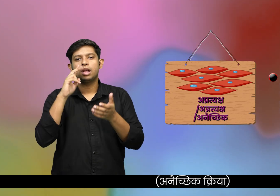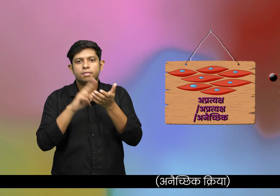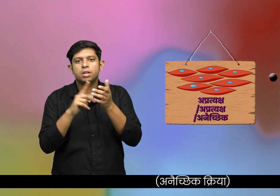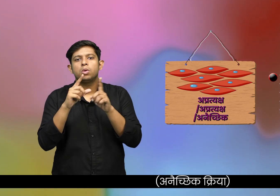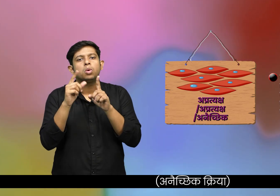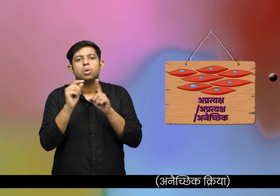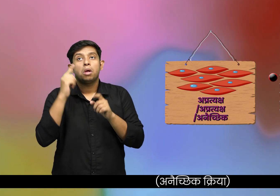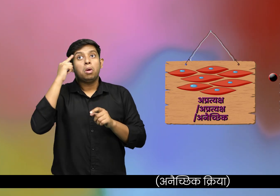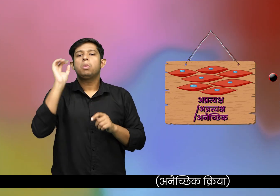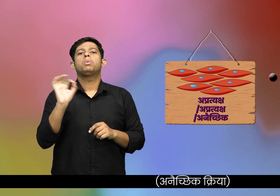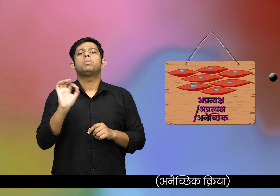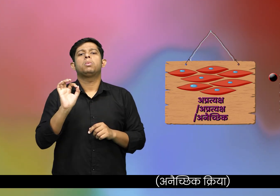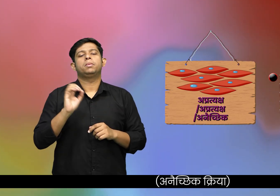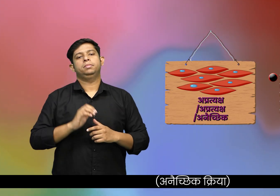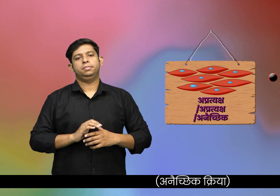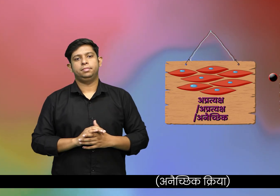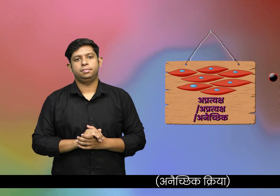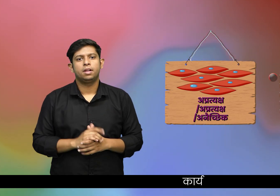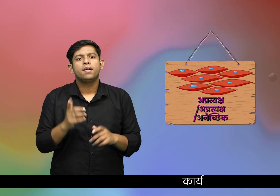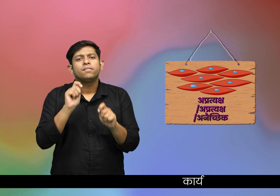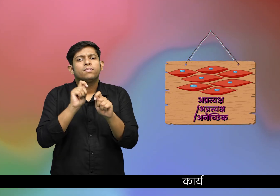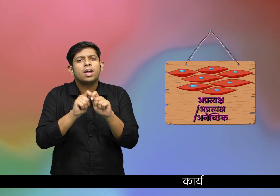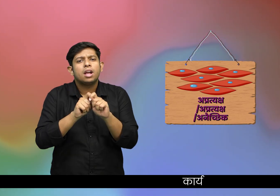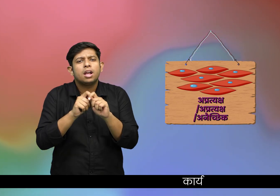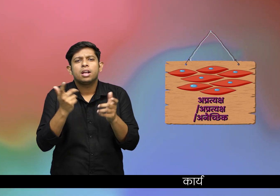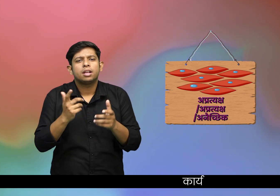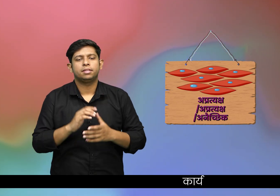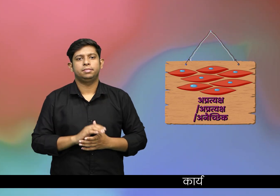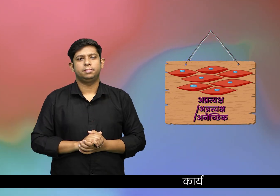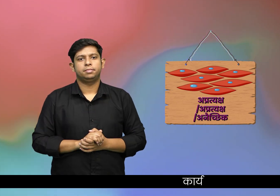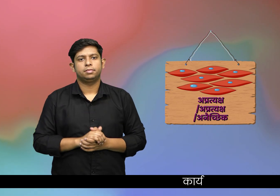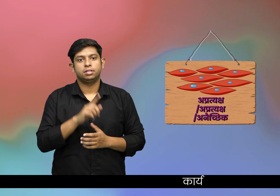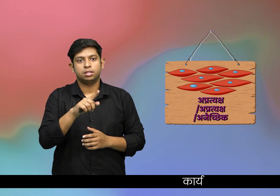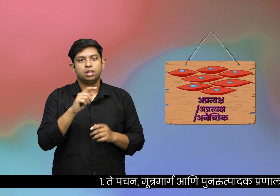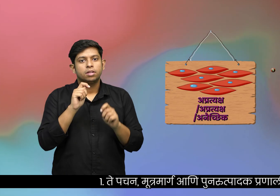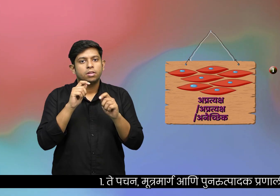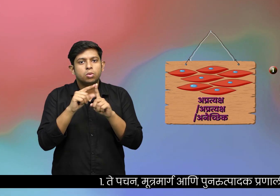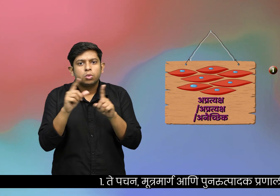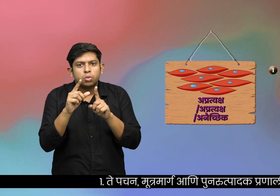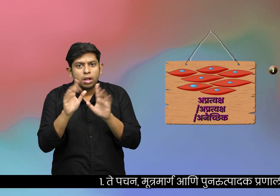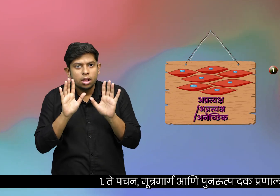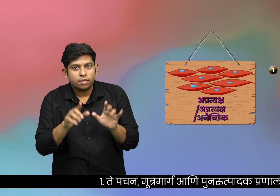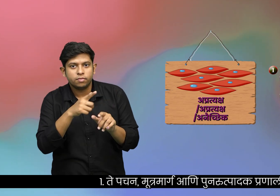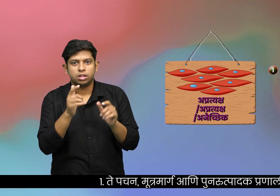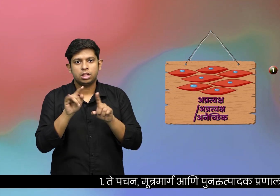याचे कार्य: पहिले ते पचन,